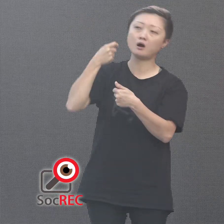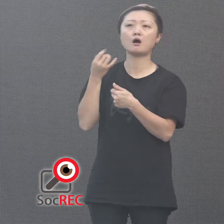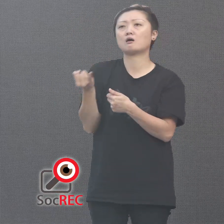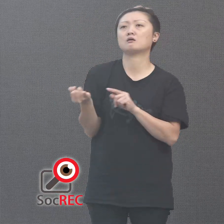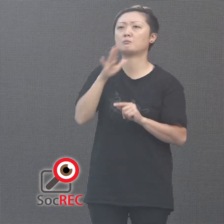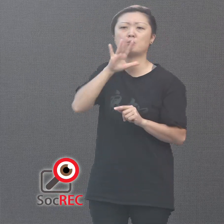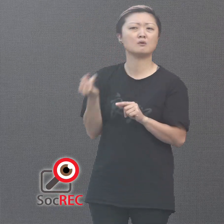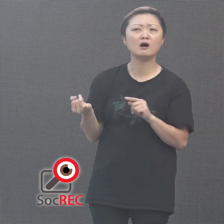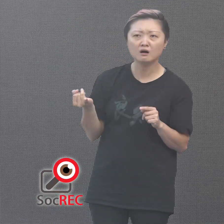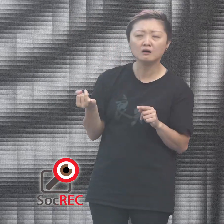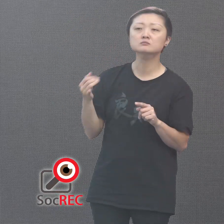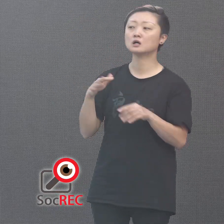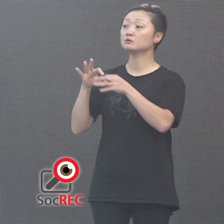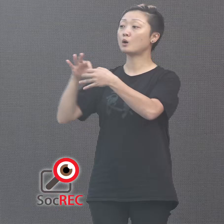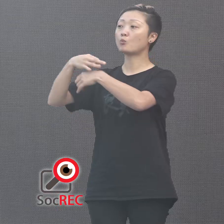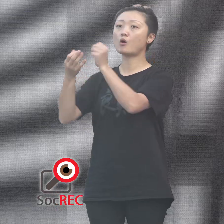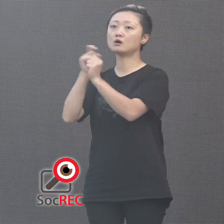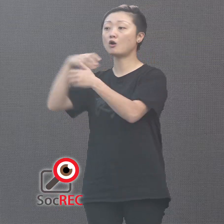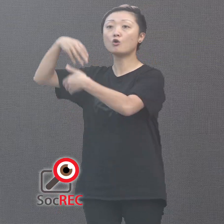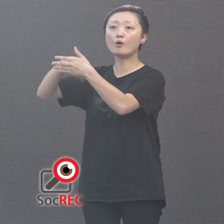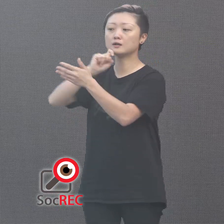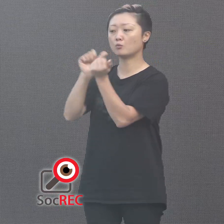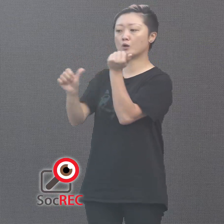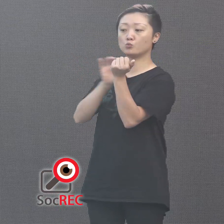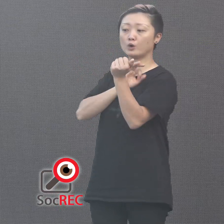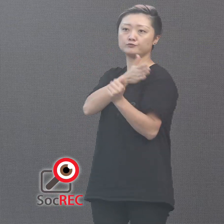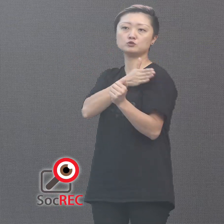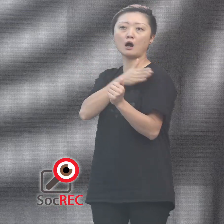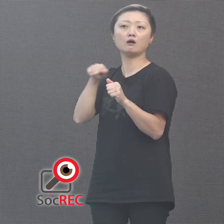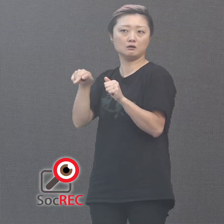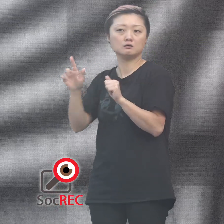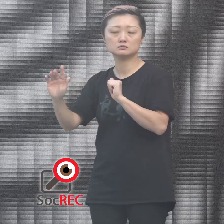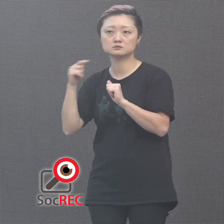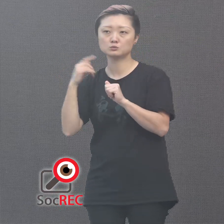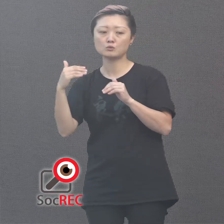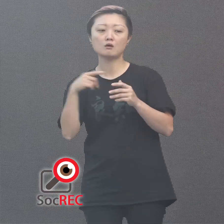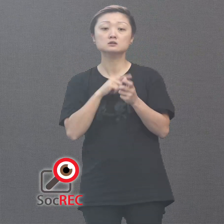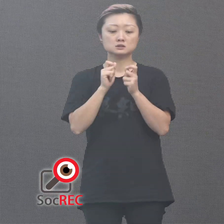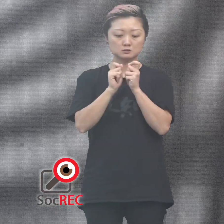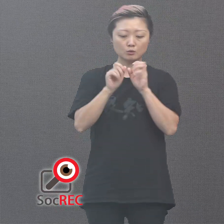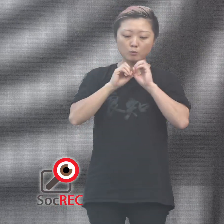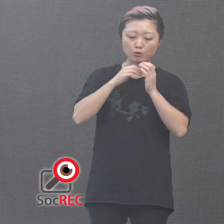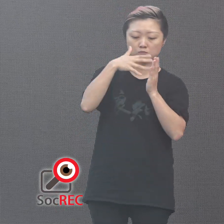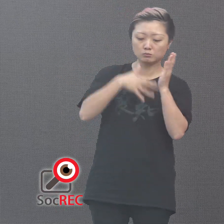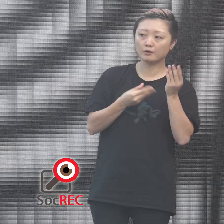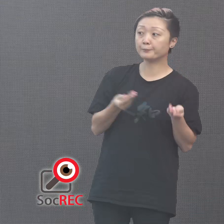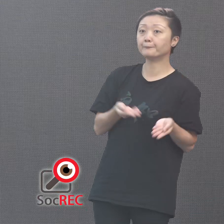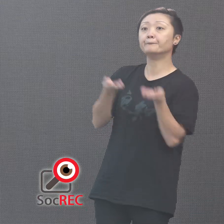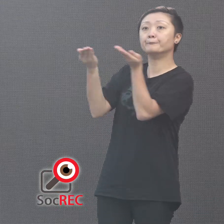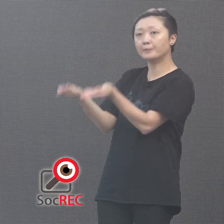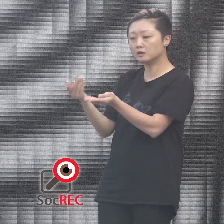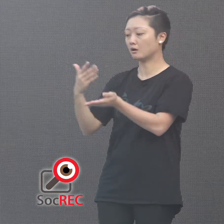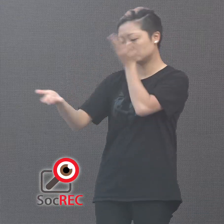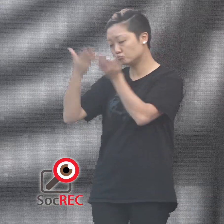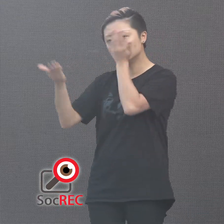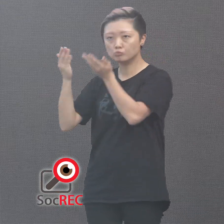受嘅。咁亦都聯合國係一個委員會咧去 oversee 呢一個事情啦。咁所以咧，亦都有一份報告係遞咗上去，亦都有相關嘅證據啊、